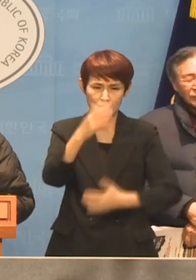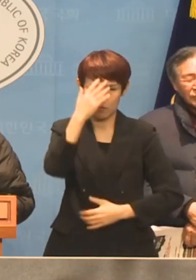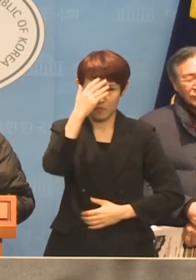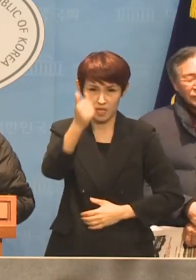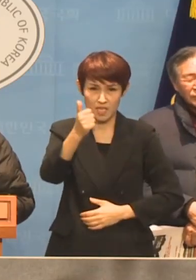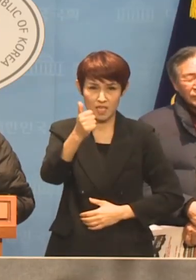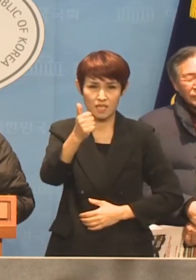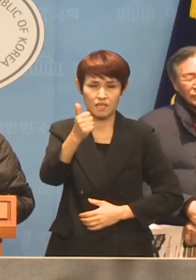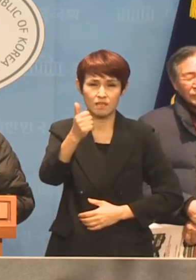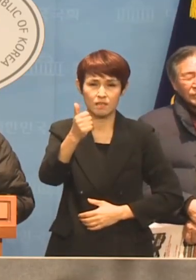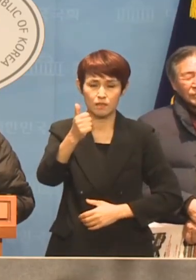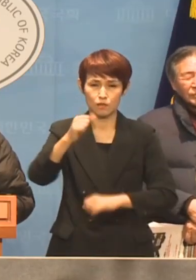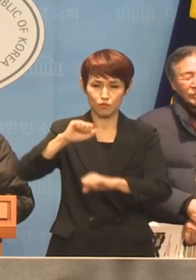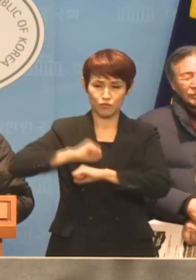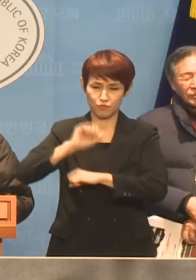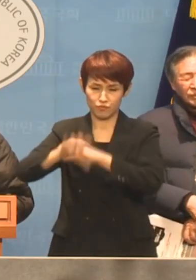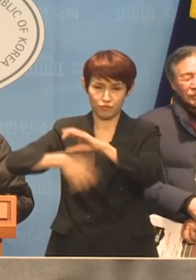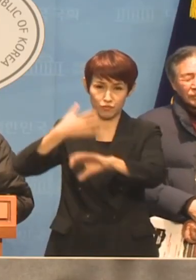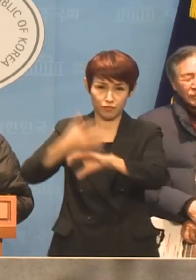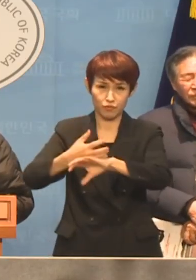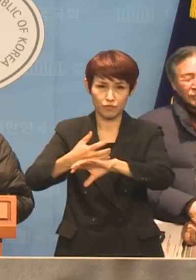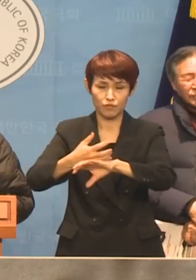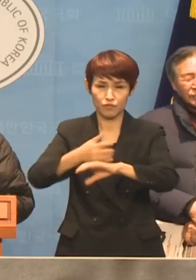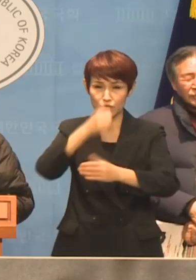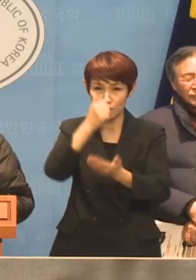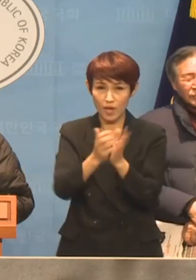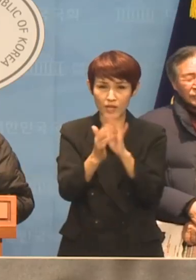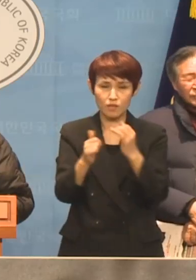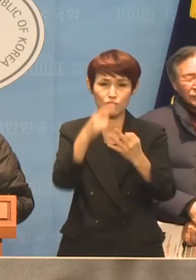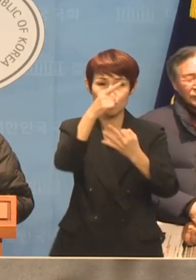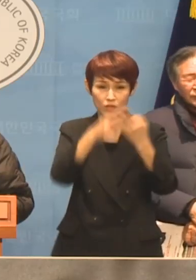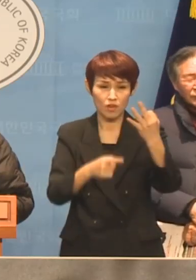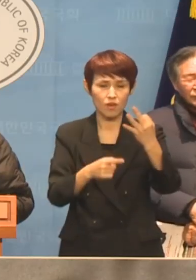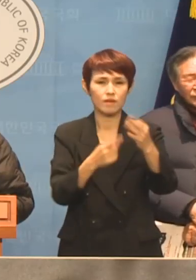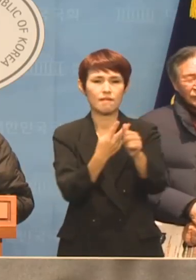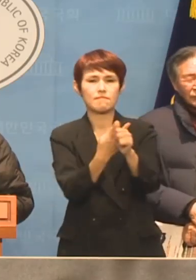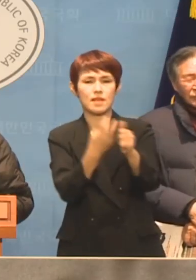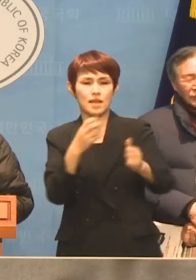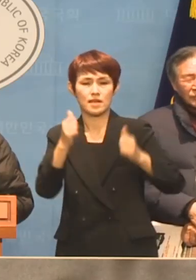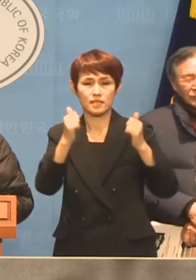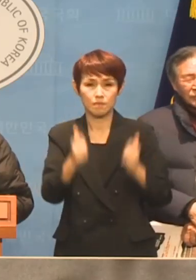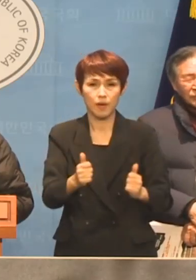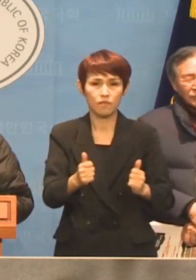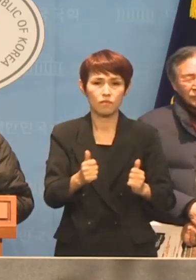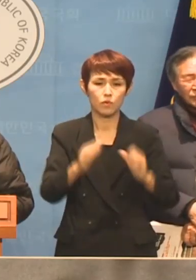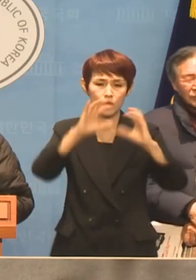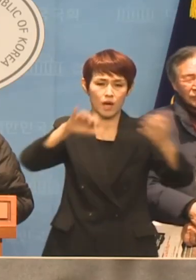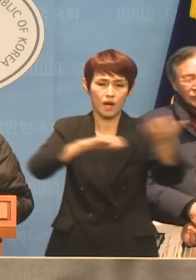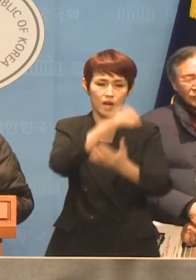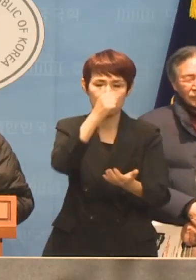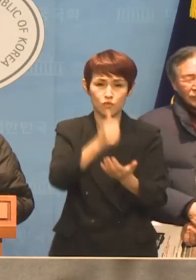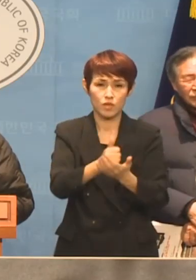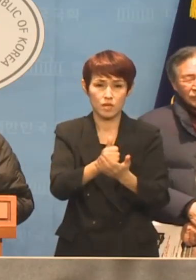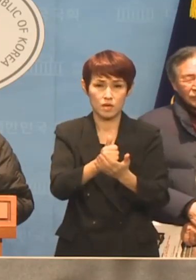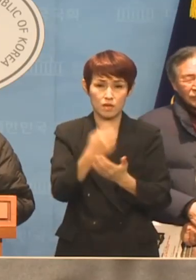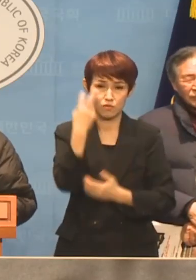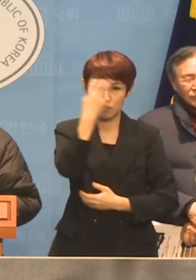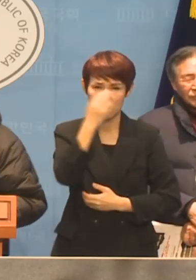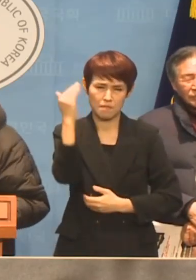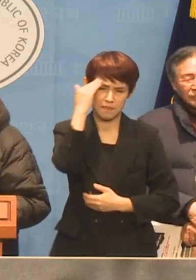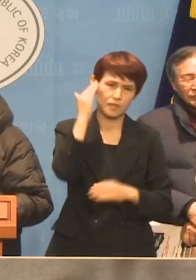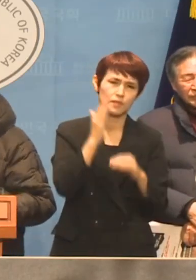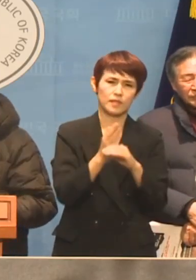친위 쿠데타의 주범 윤석열에 대한 탄핵 심판과 내란죄 수사를 회방하고